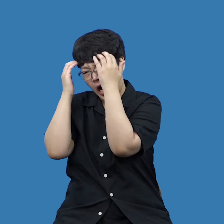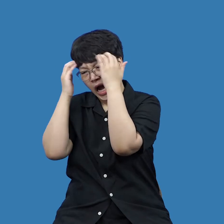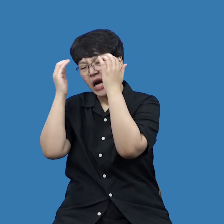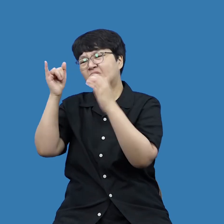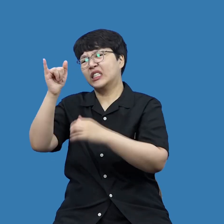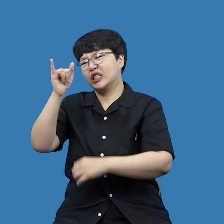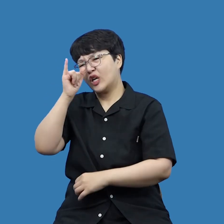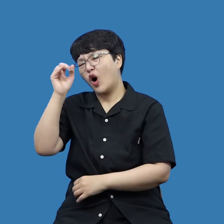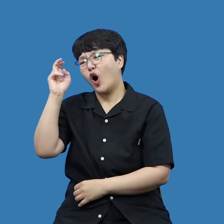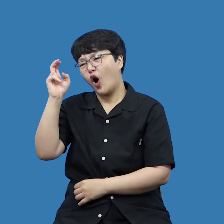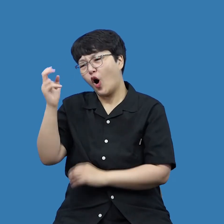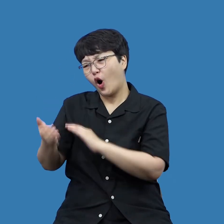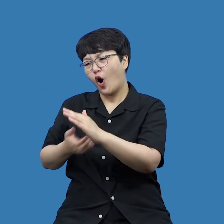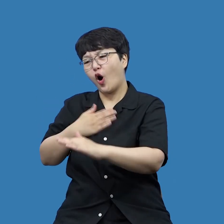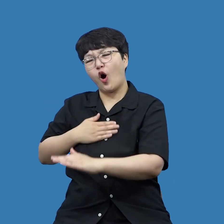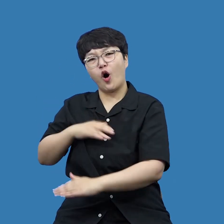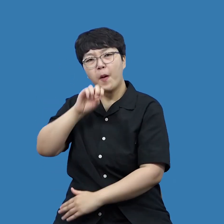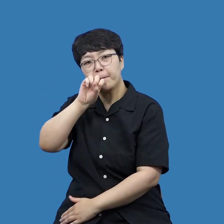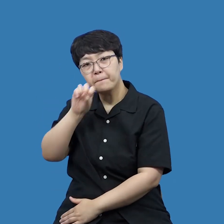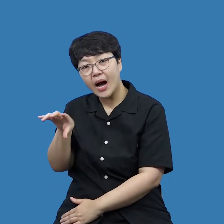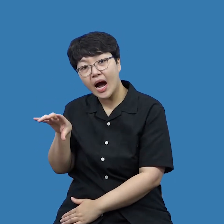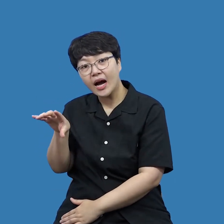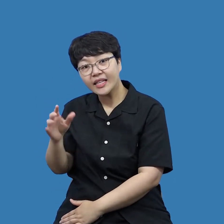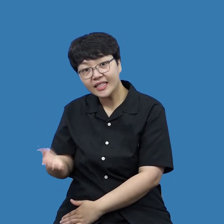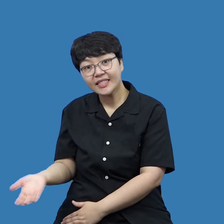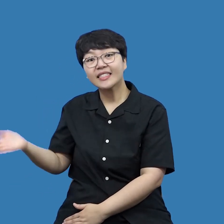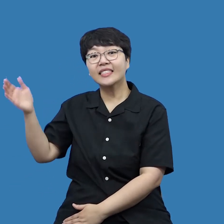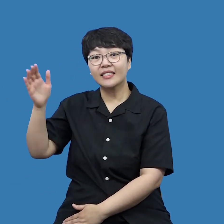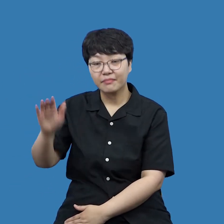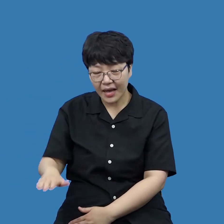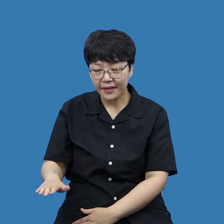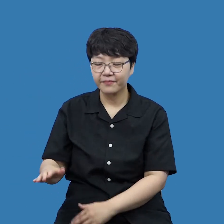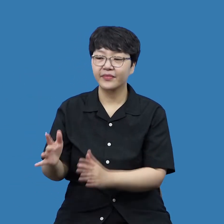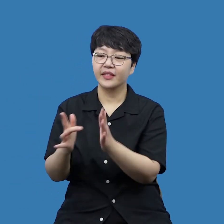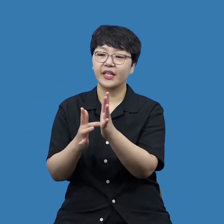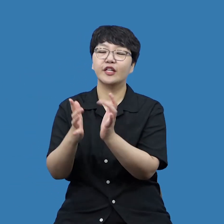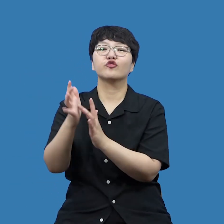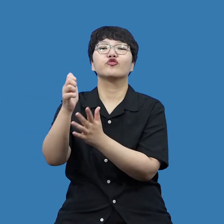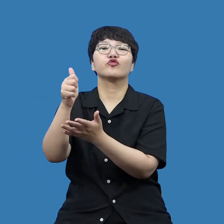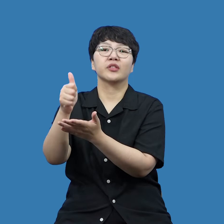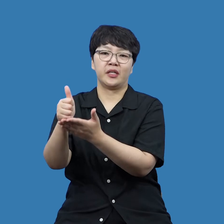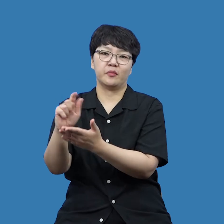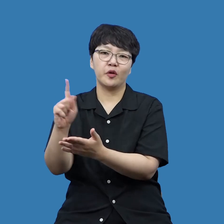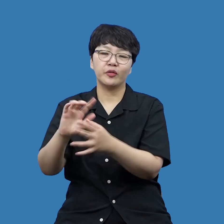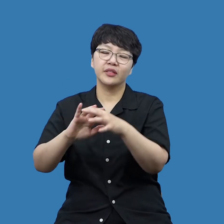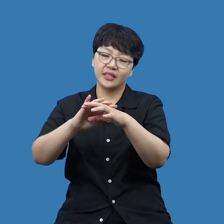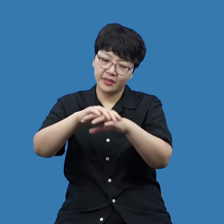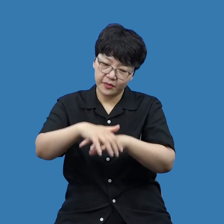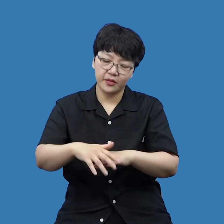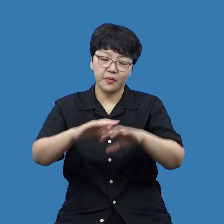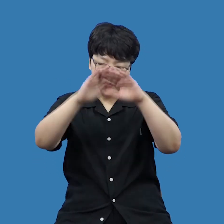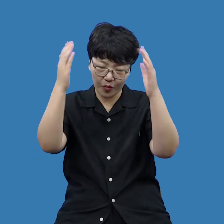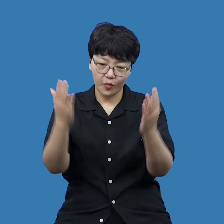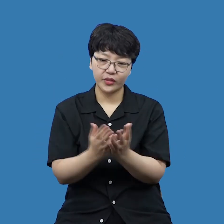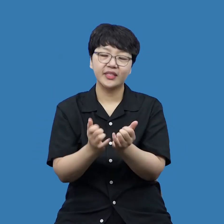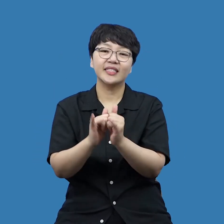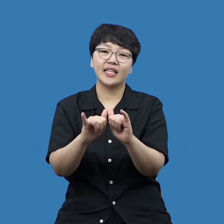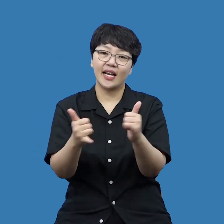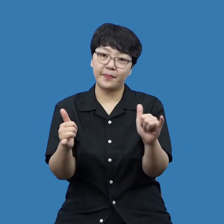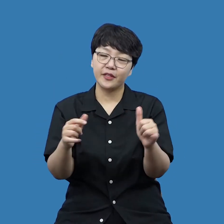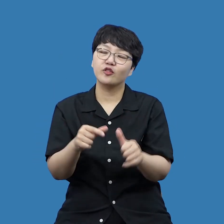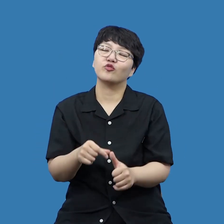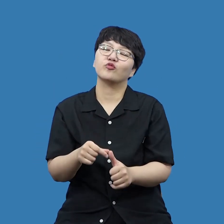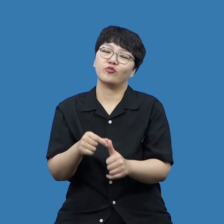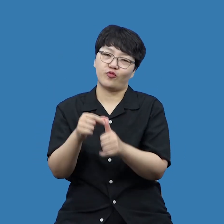있습니다. 그러나 이 고난에도 불구하고 예수님은 전 인류의 축복이 되신다는 거예요. 그리고 예수님을